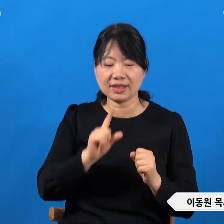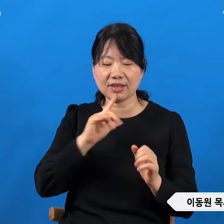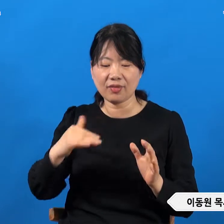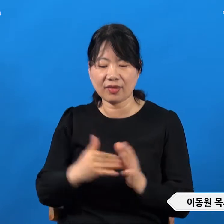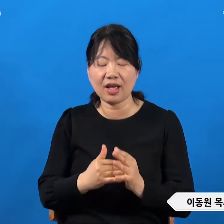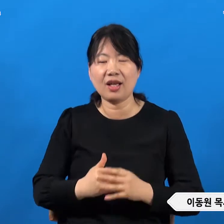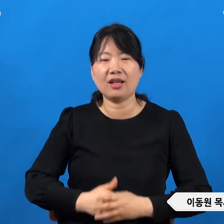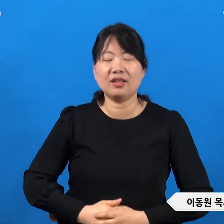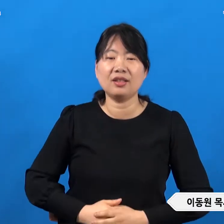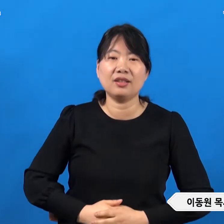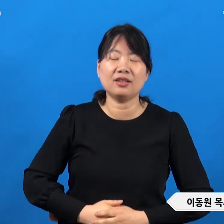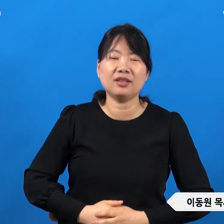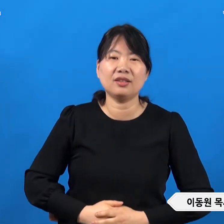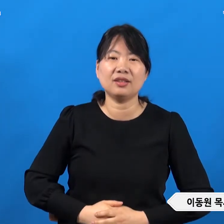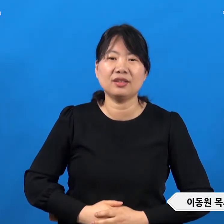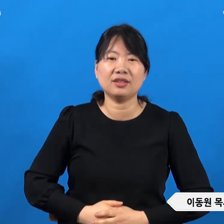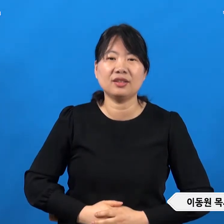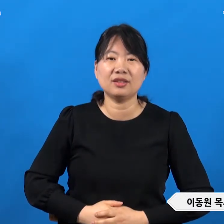것입니다.